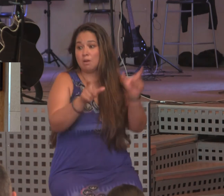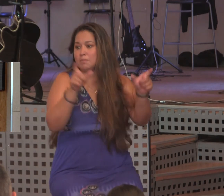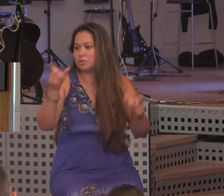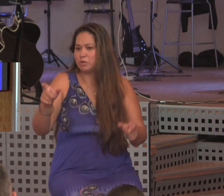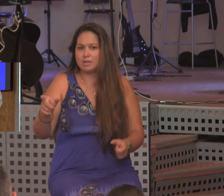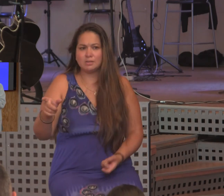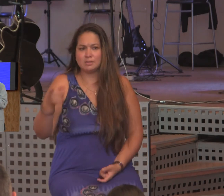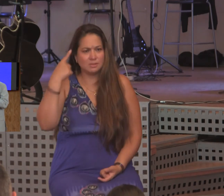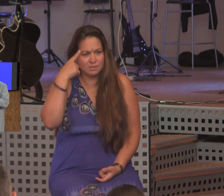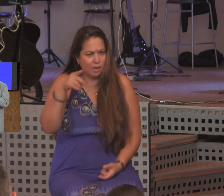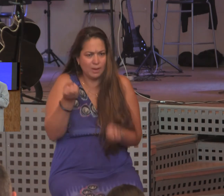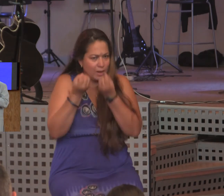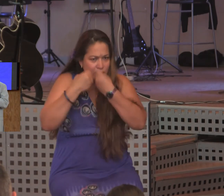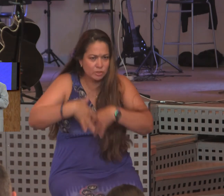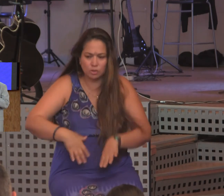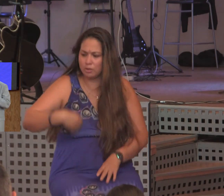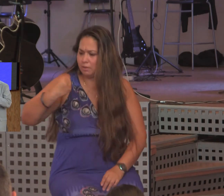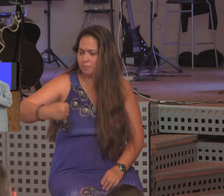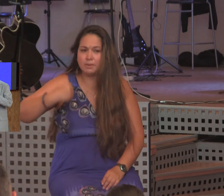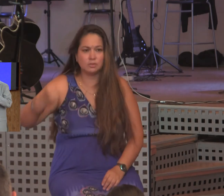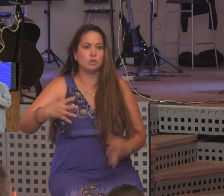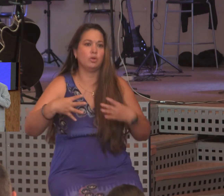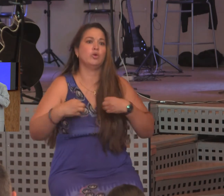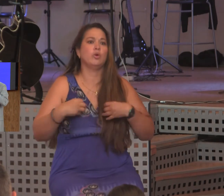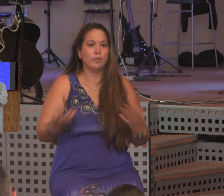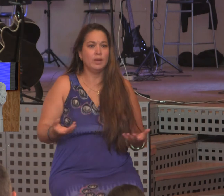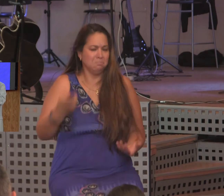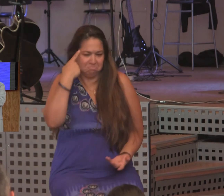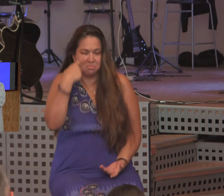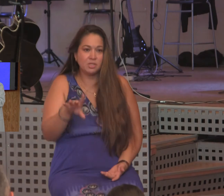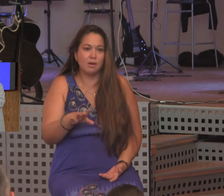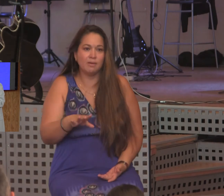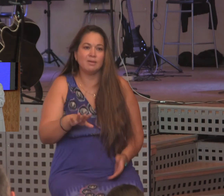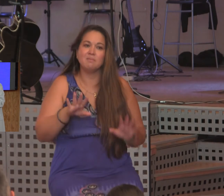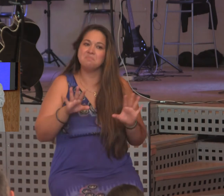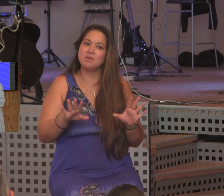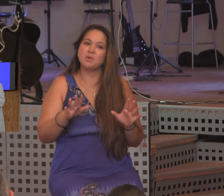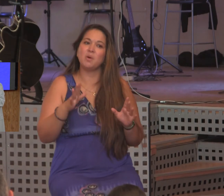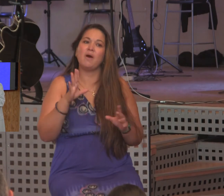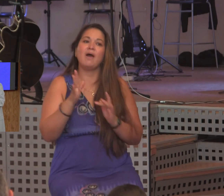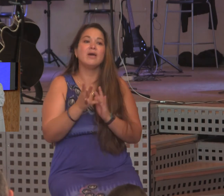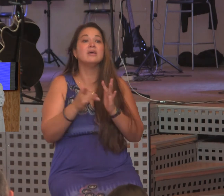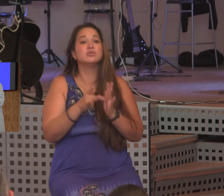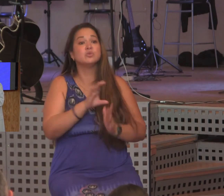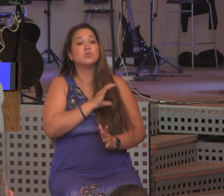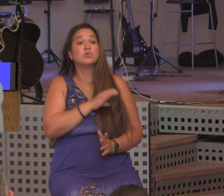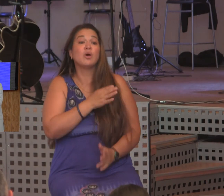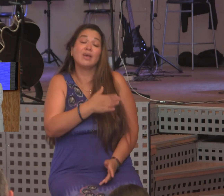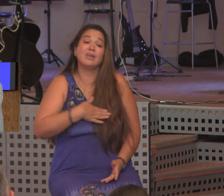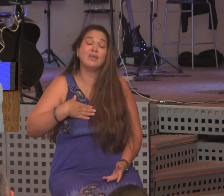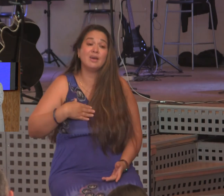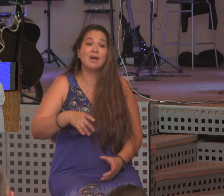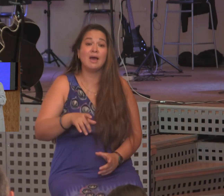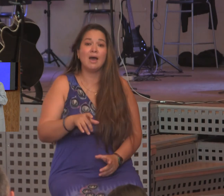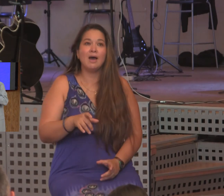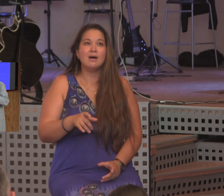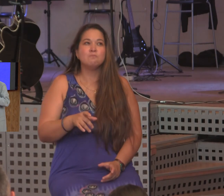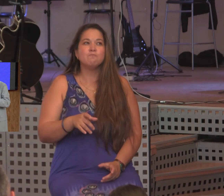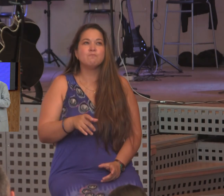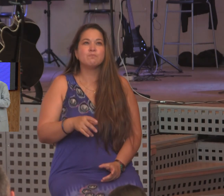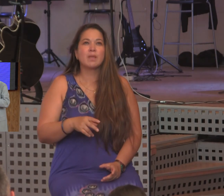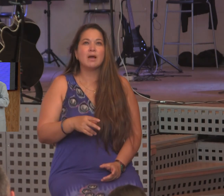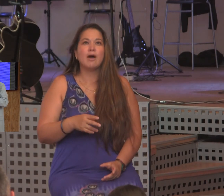ovejas. Pero él está tratando de meter en la onda espiritual, en otra cosa. Por eso,